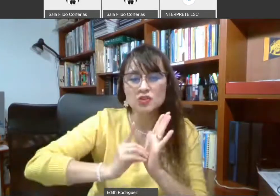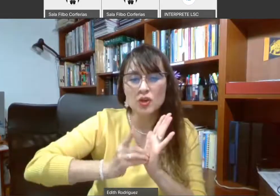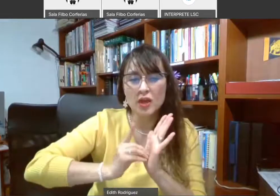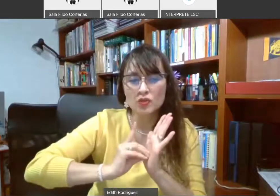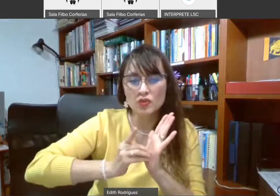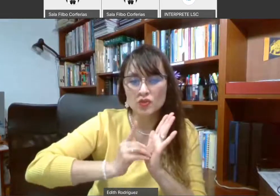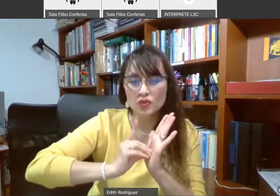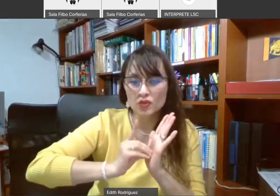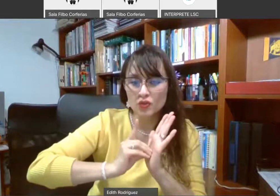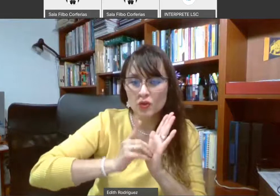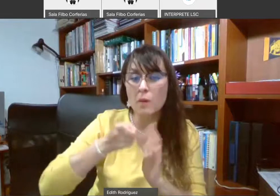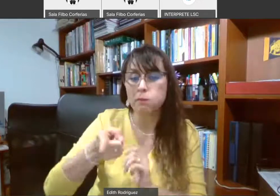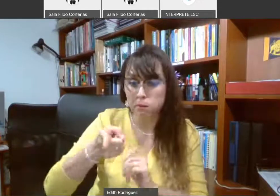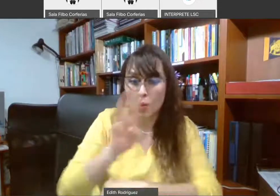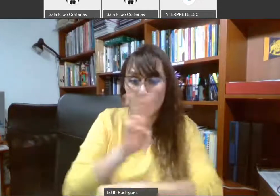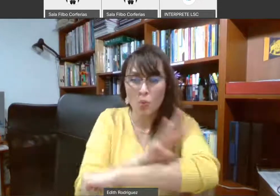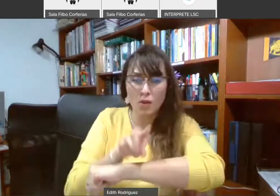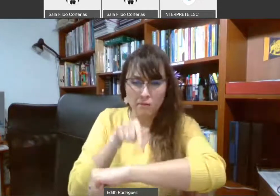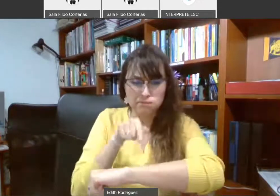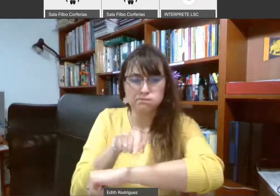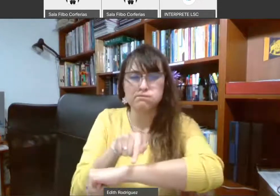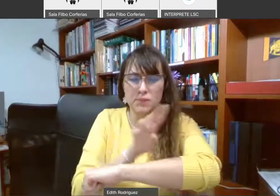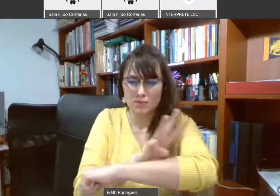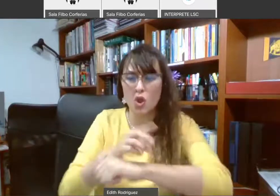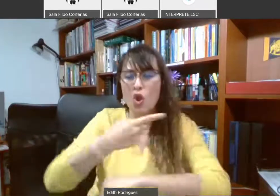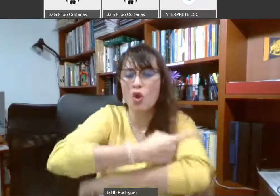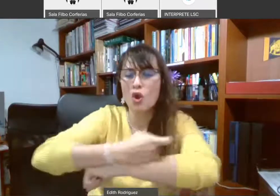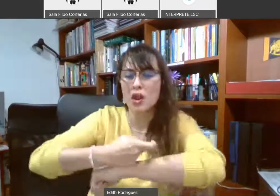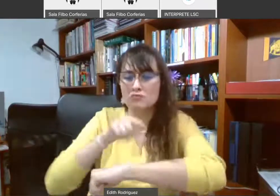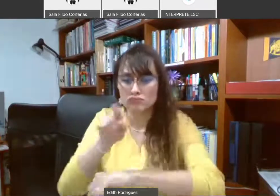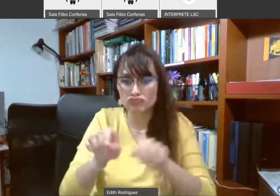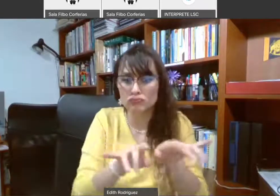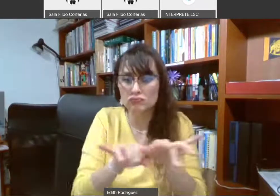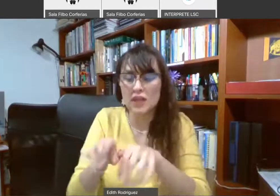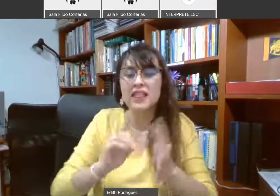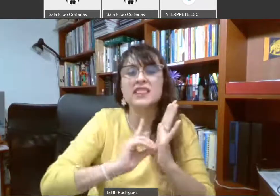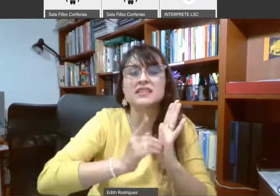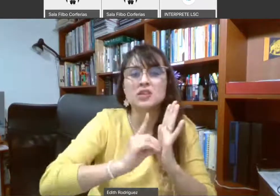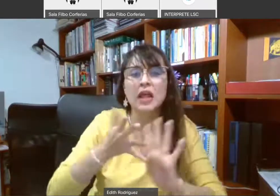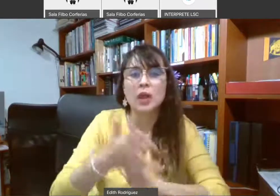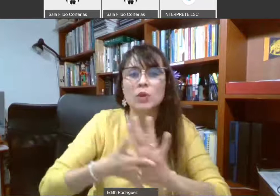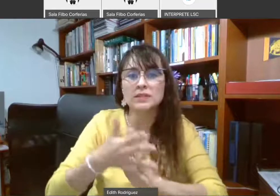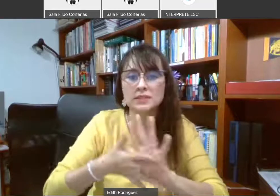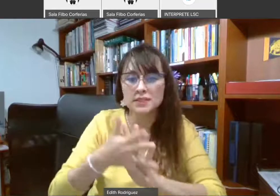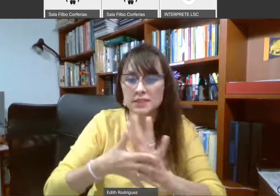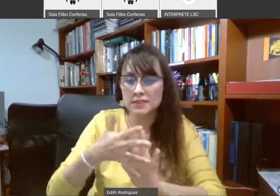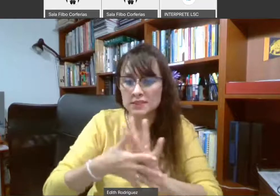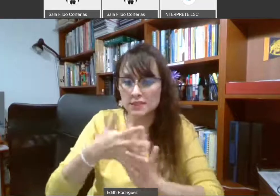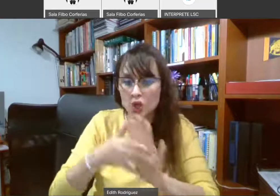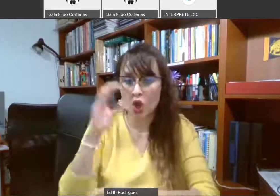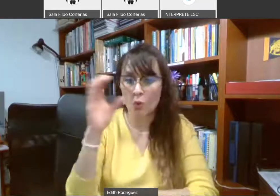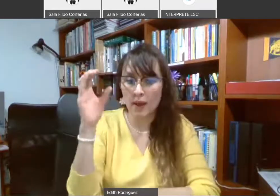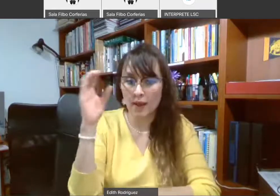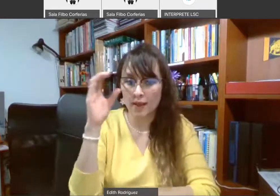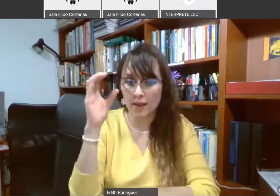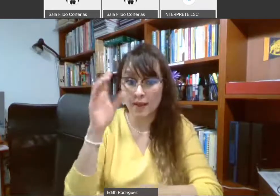todos poder aprender lengua de señas. O también pueden encontrar diccionario que está en PDF. Allí está el diccionario de lengua de señas.